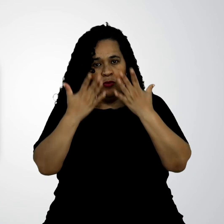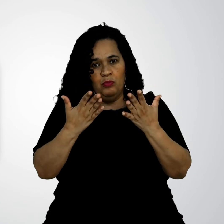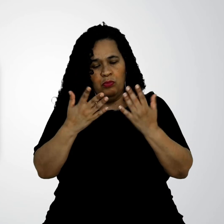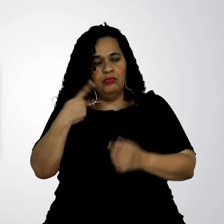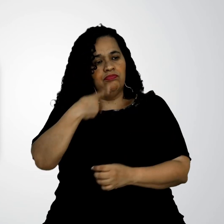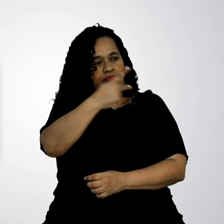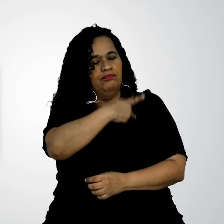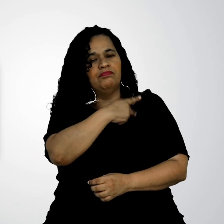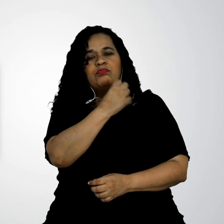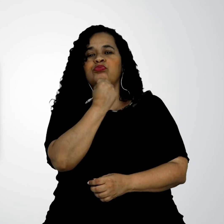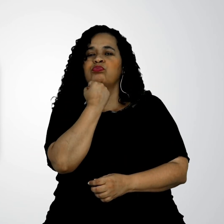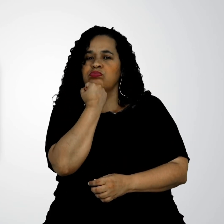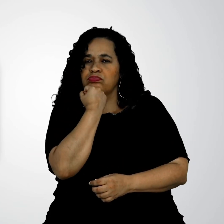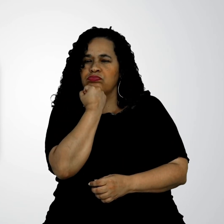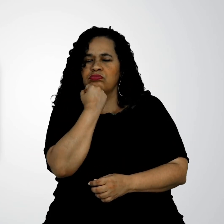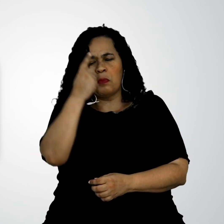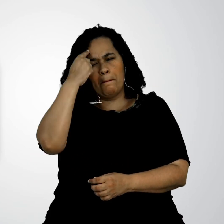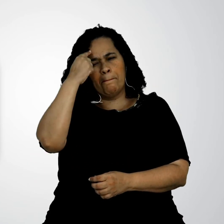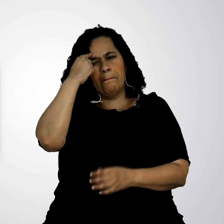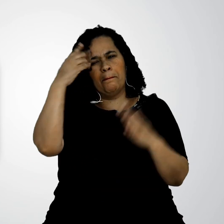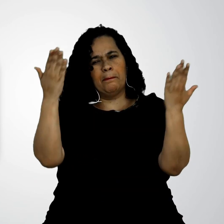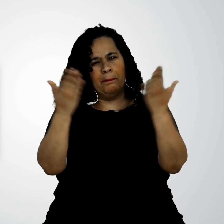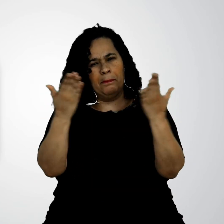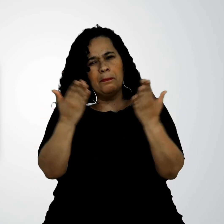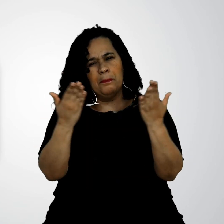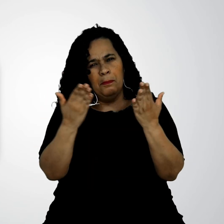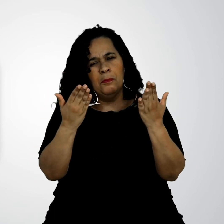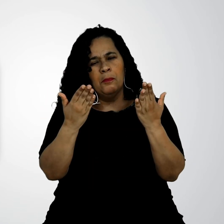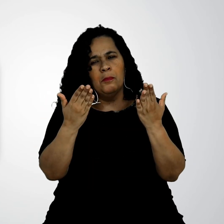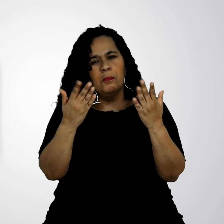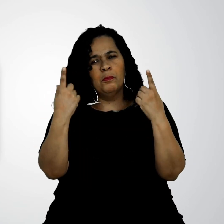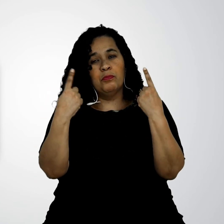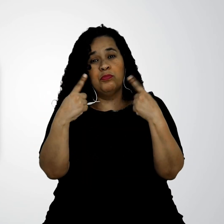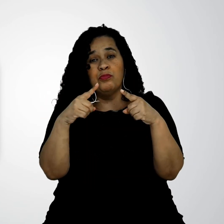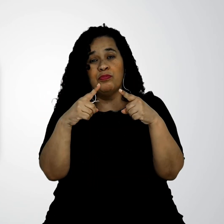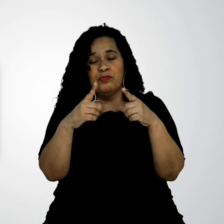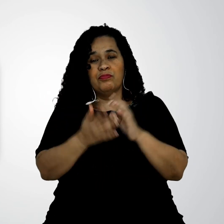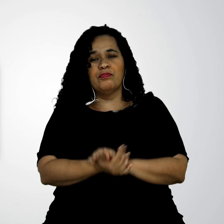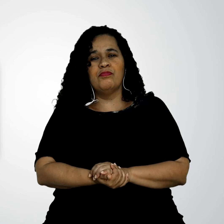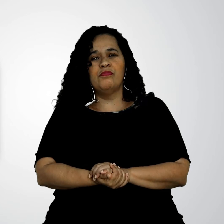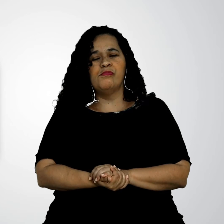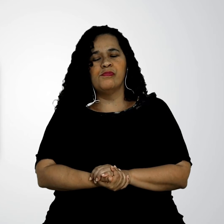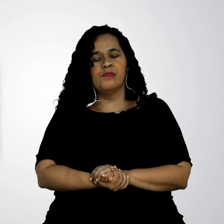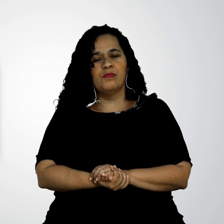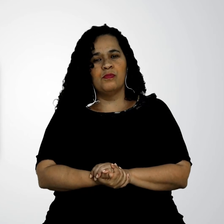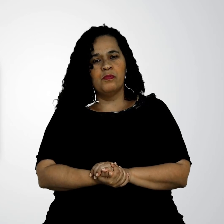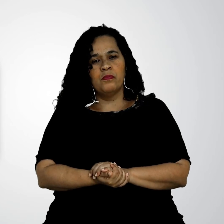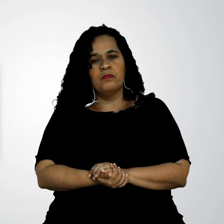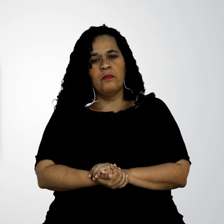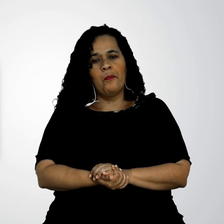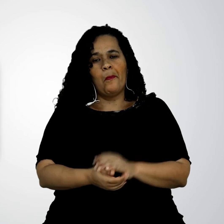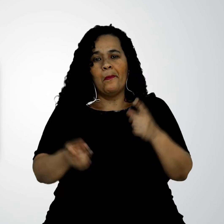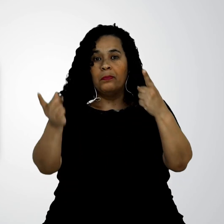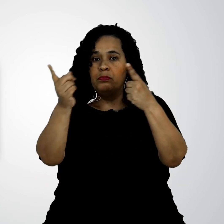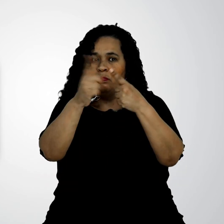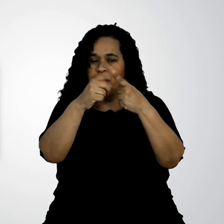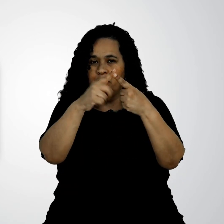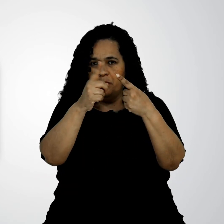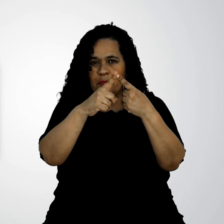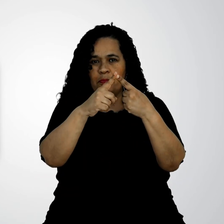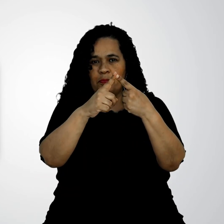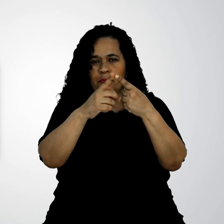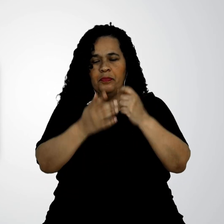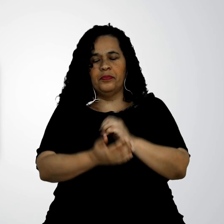Willy, pensar um pouquinho aqui nesses desafios práticos, e o primeiro deles é falar um pouquinho sobre